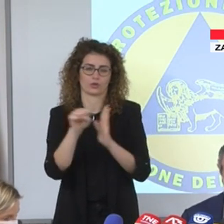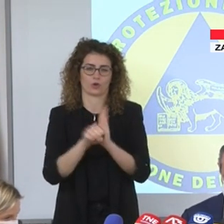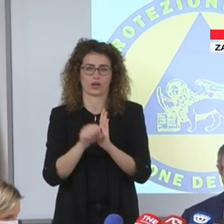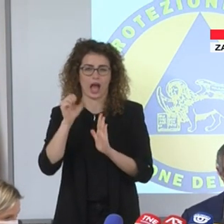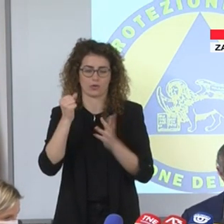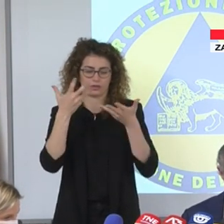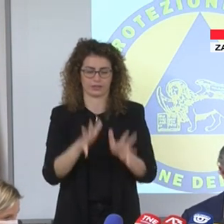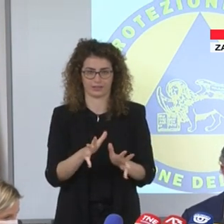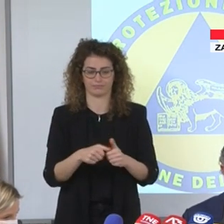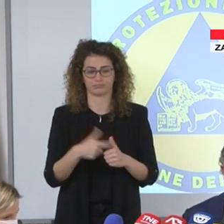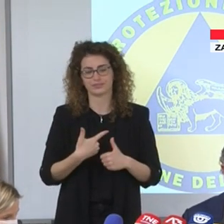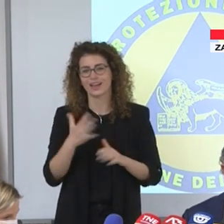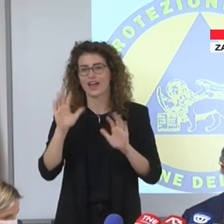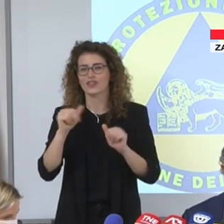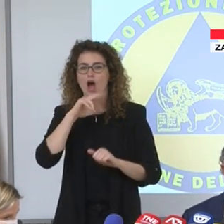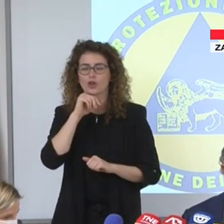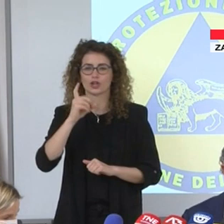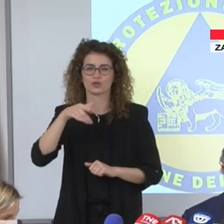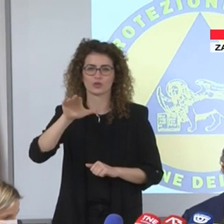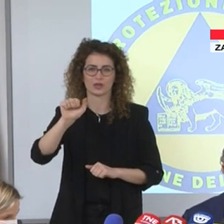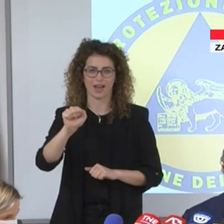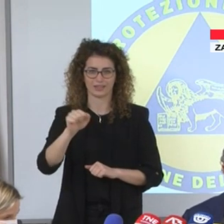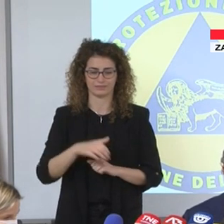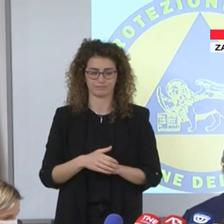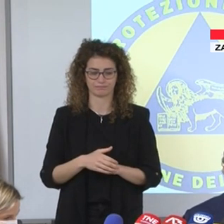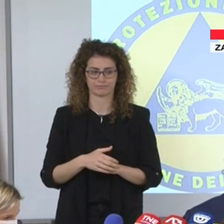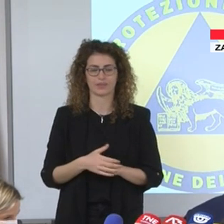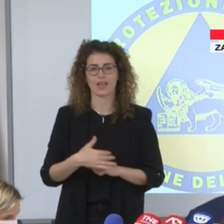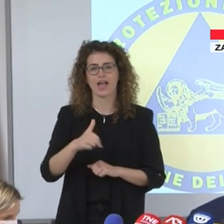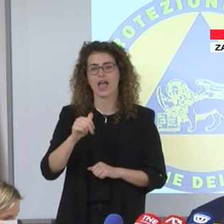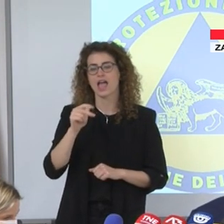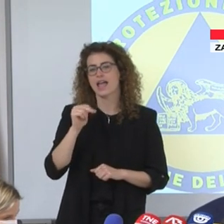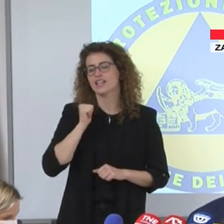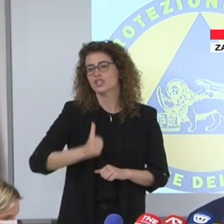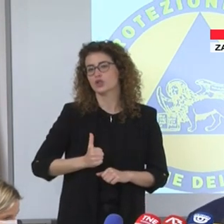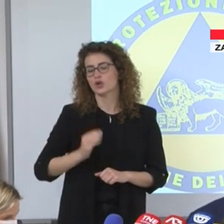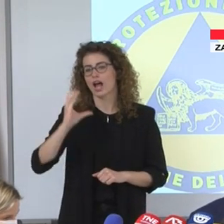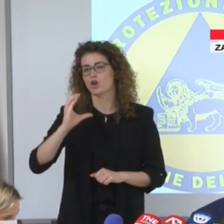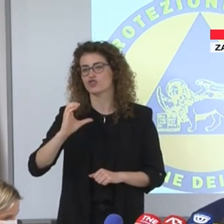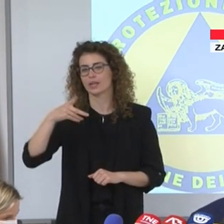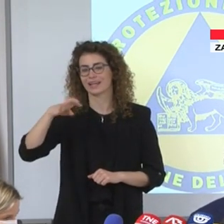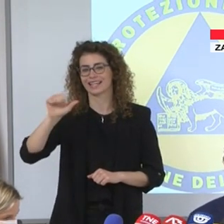E quindi salutiamo anche nonna Giulia e la signora Concetta Marchesini.